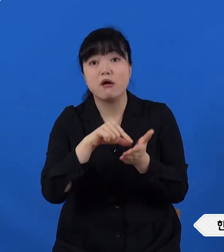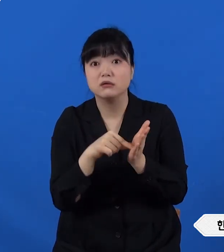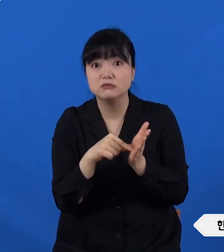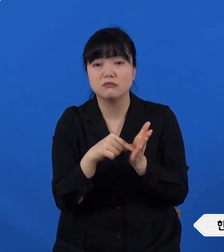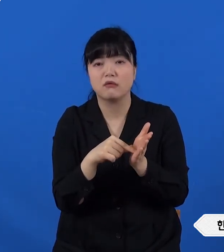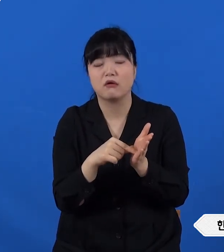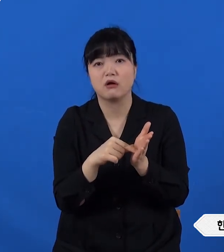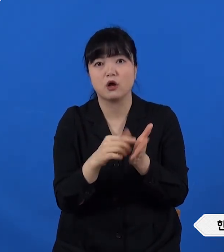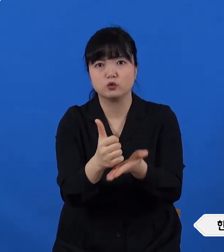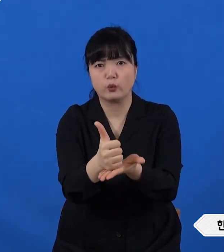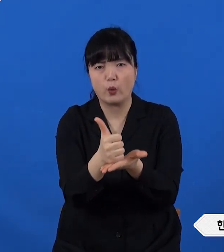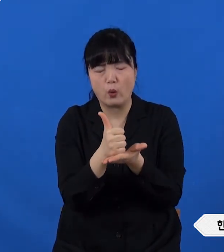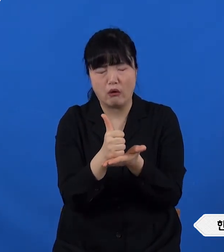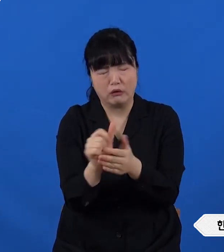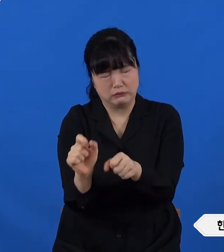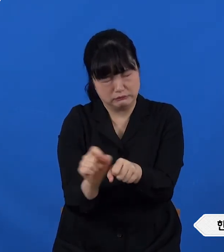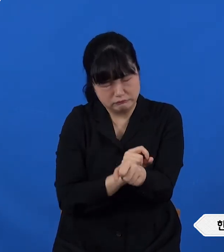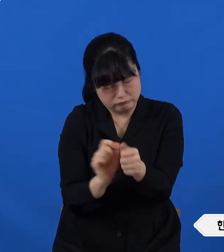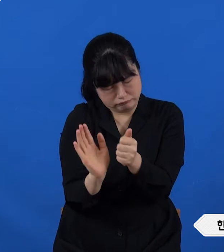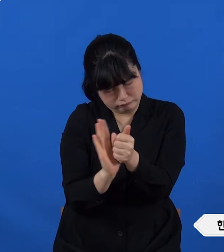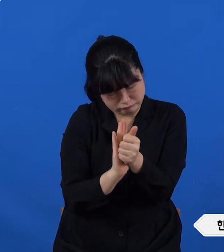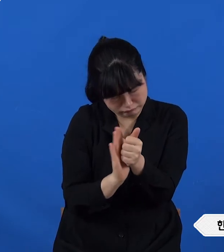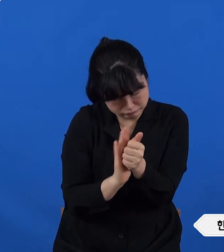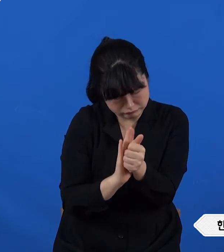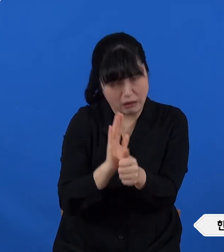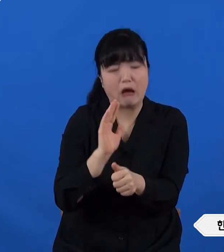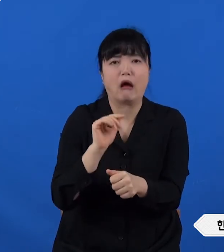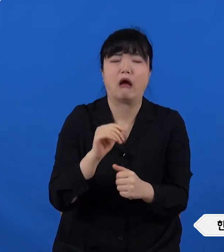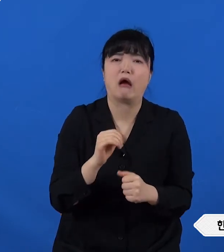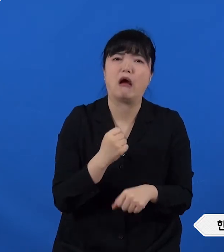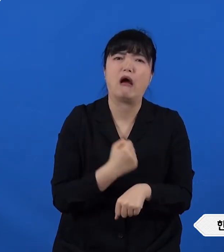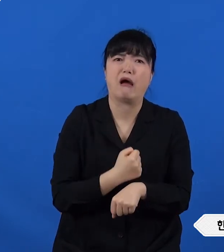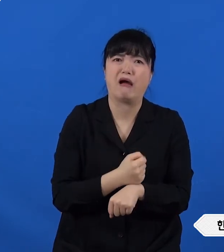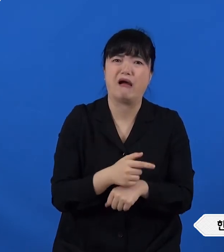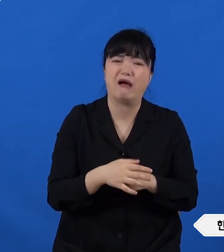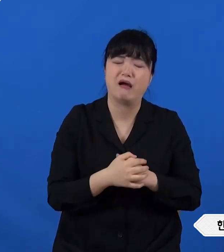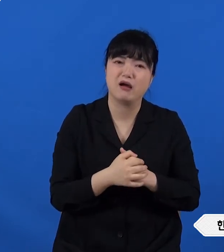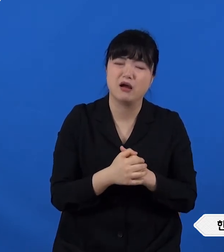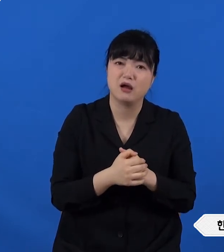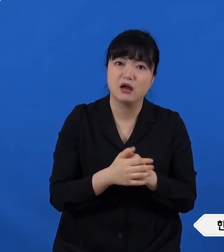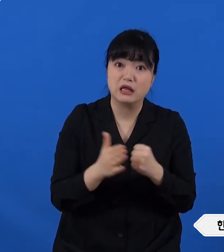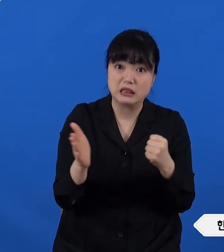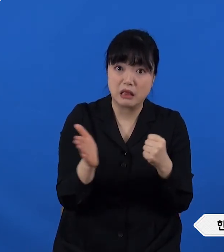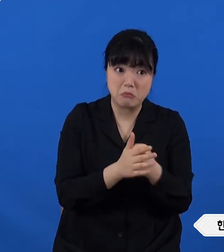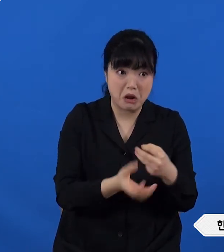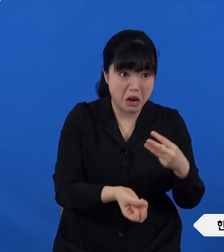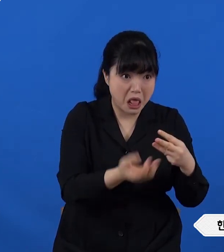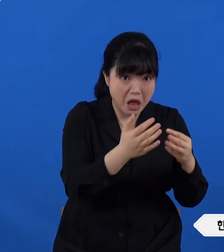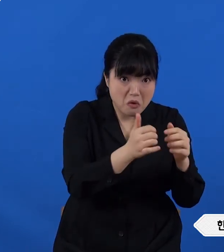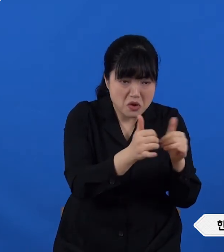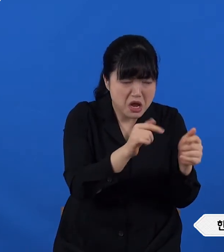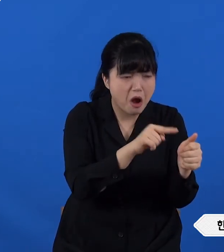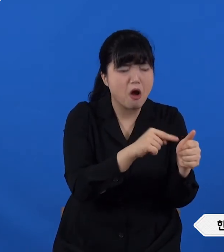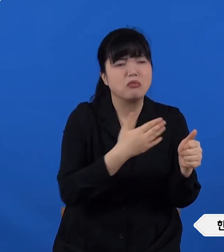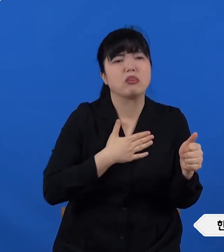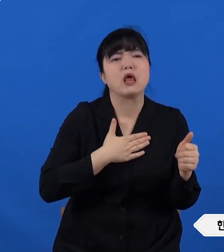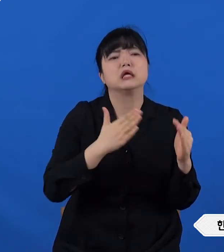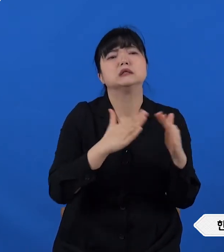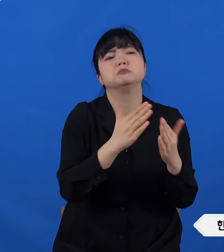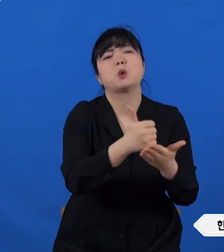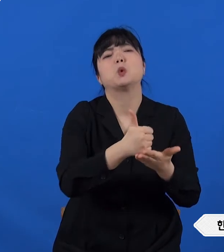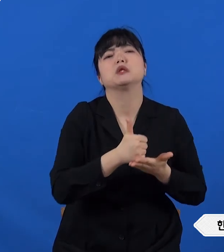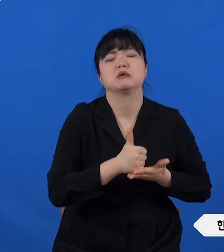정도로 손님을 극진하게 대접하는 그런 문화가 있습니다. 그래서 레위인 이 사람은 내 집에 온 내 손님이기